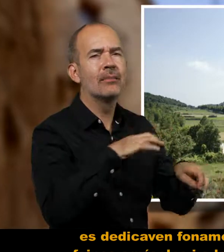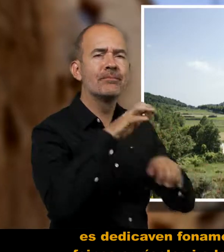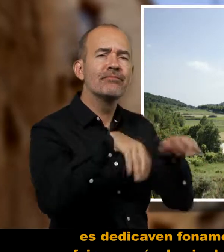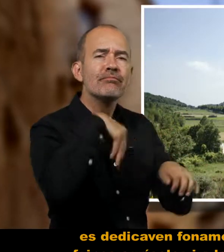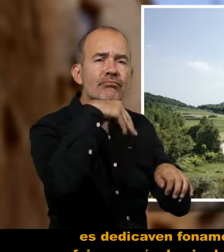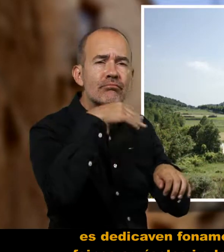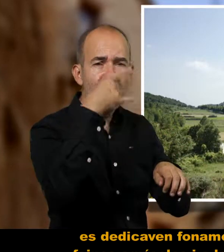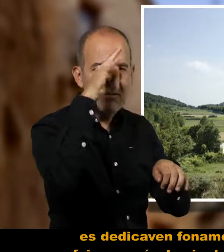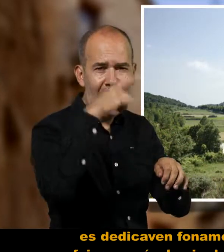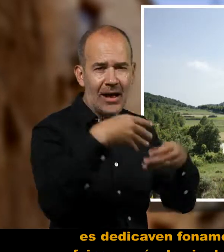bestiar.